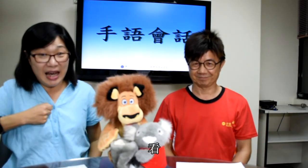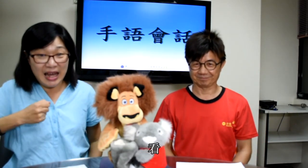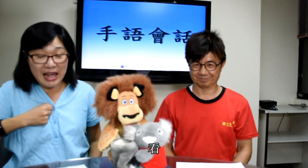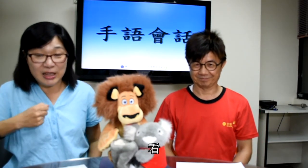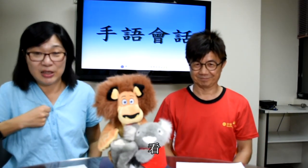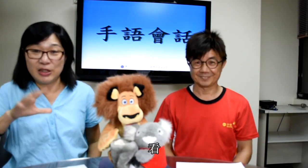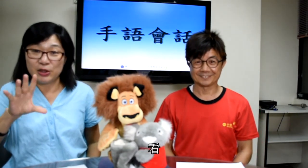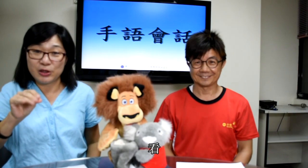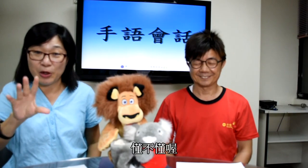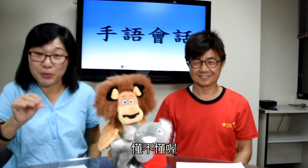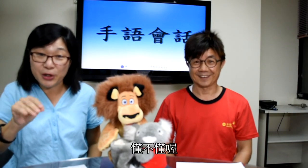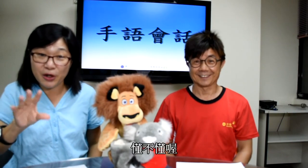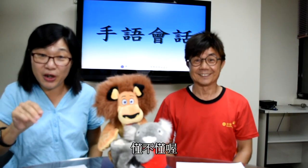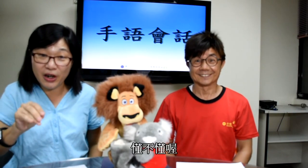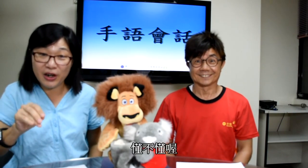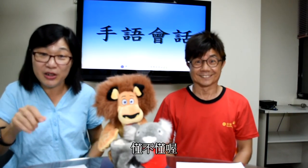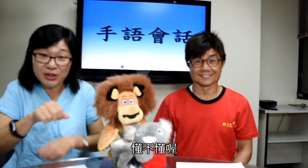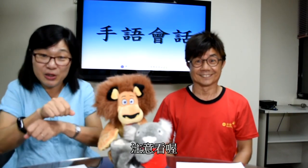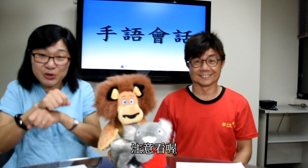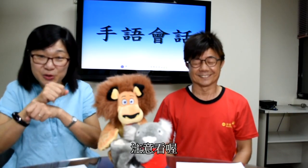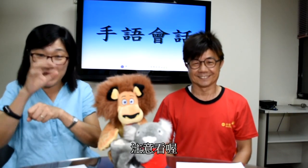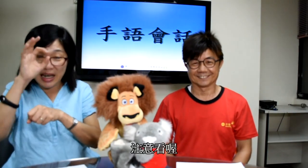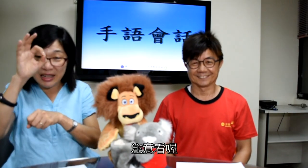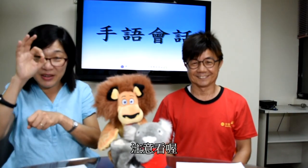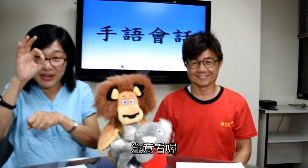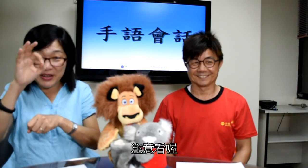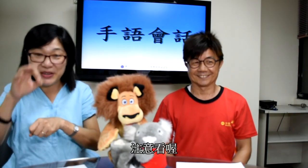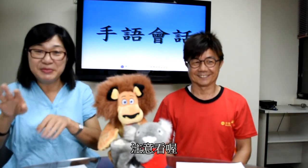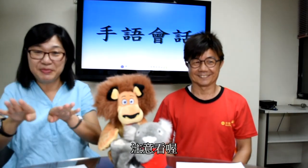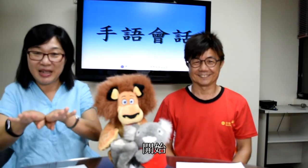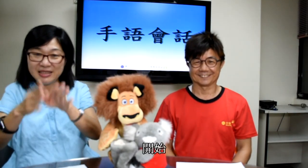看懂不懂哦？注意看哦，开始。